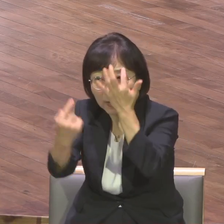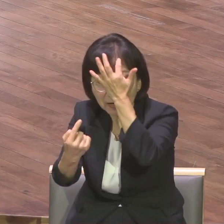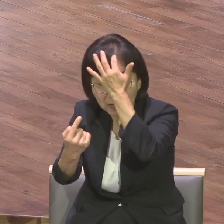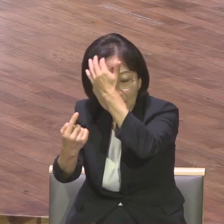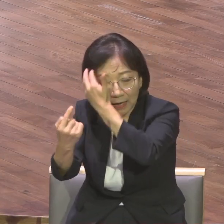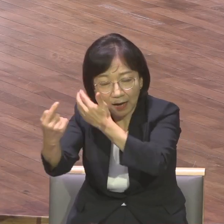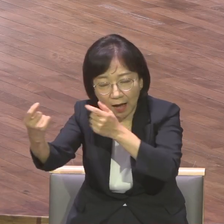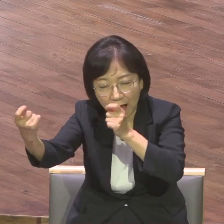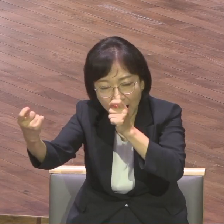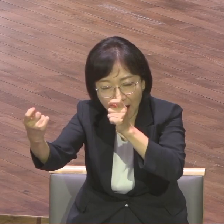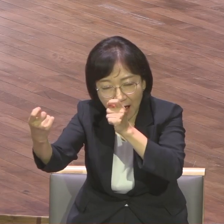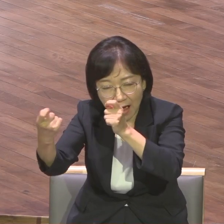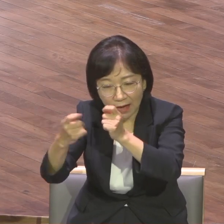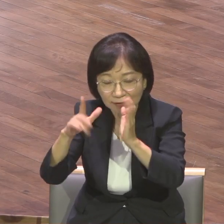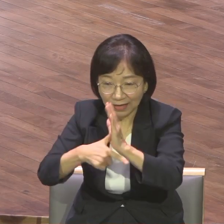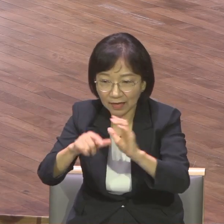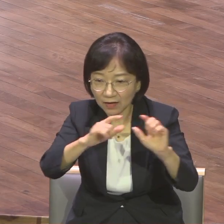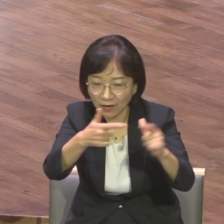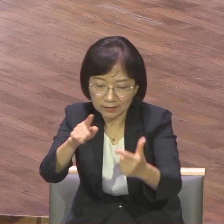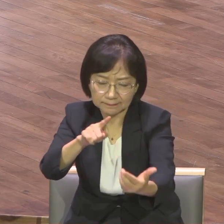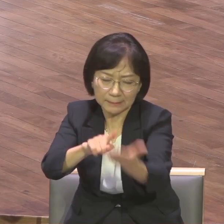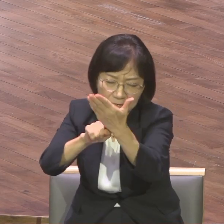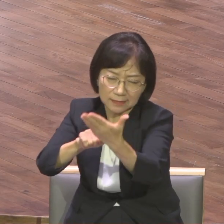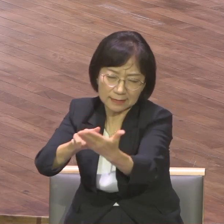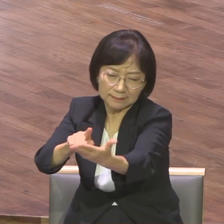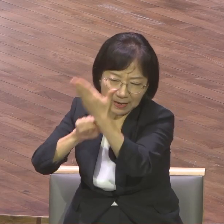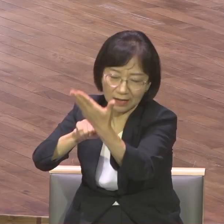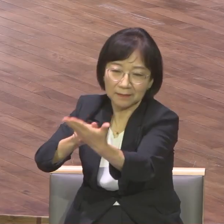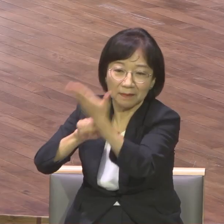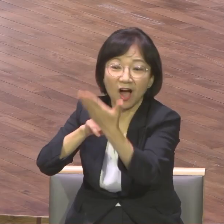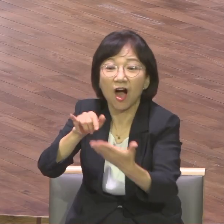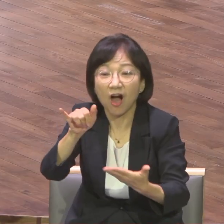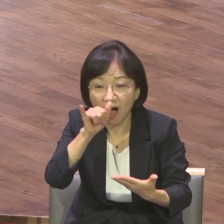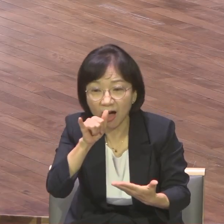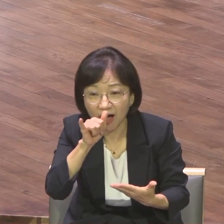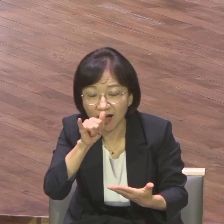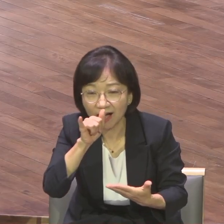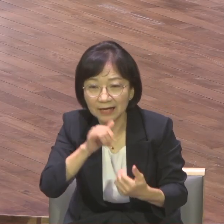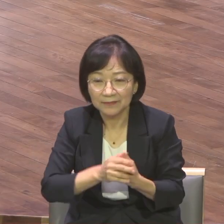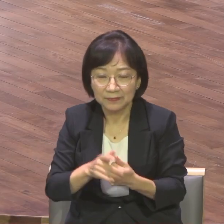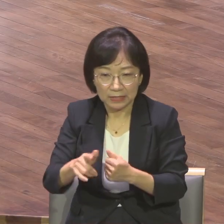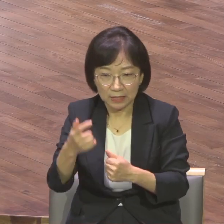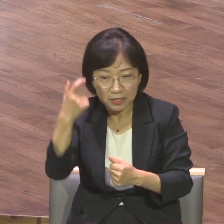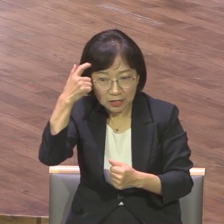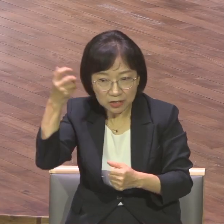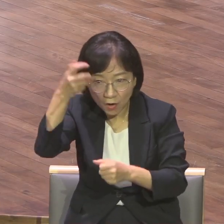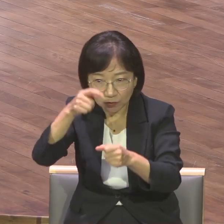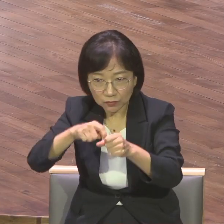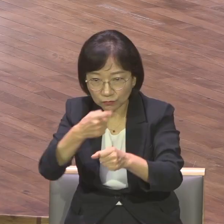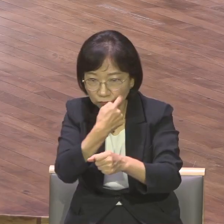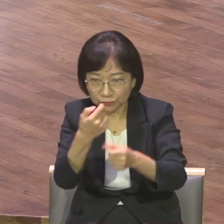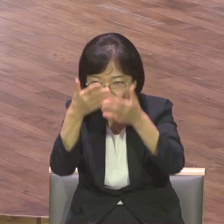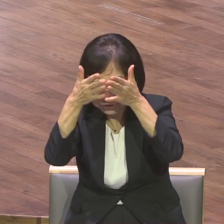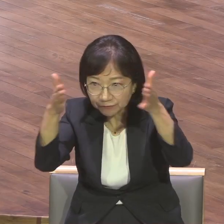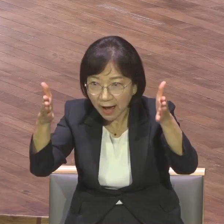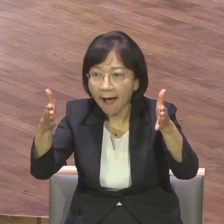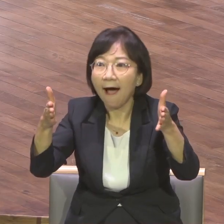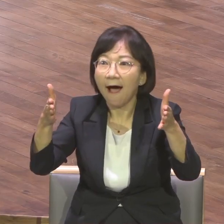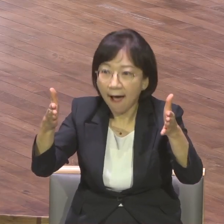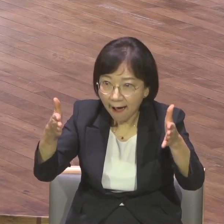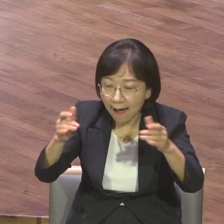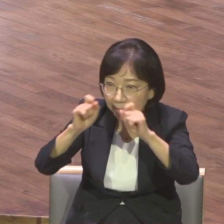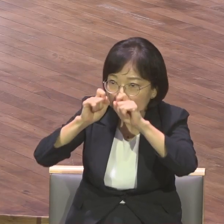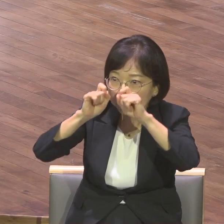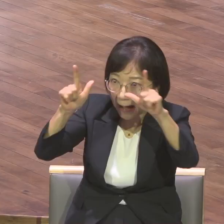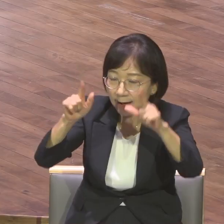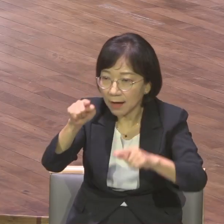나타나는 다양한 징조들이 있다. 징조. 이걸 영적으로 보는 눈이 열리고 영적으로 깨어서